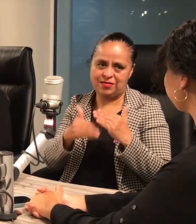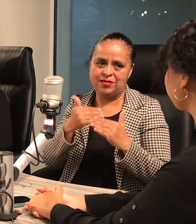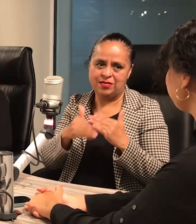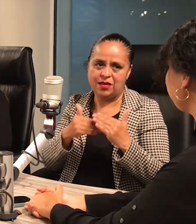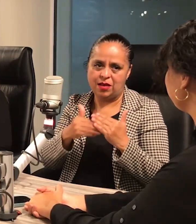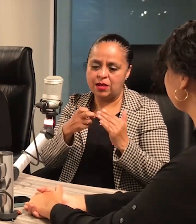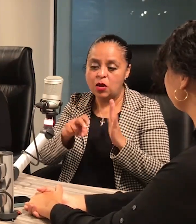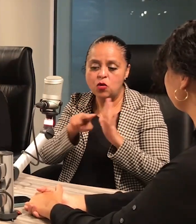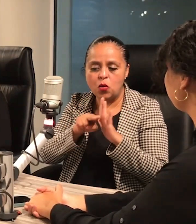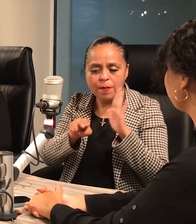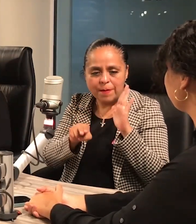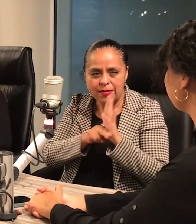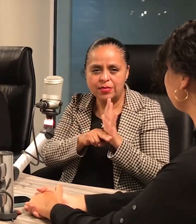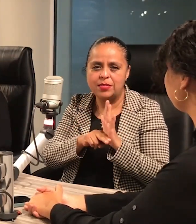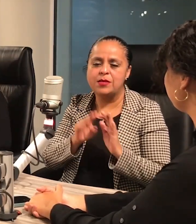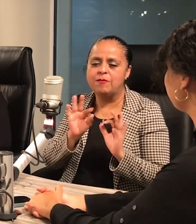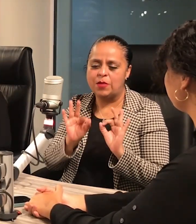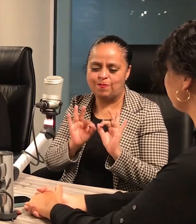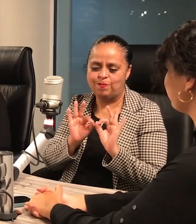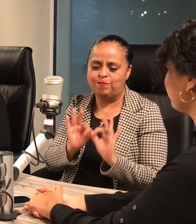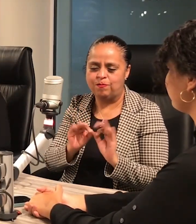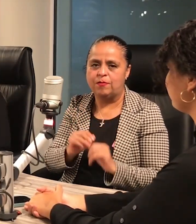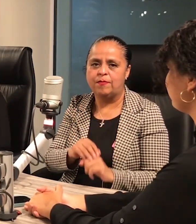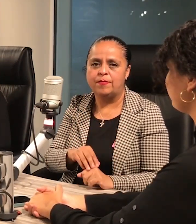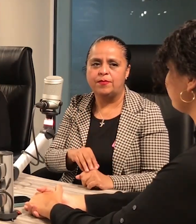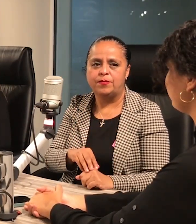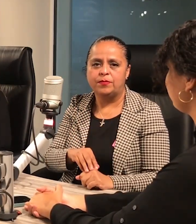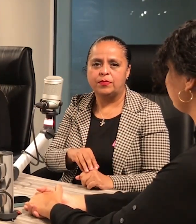esta normativa en específico se